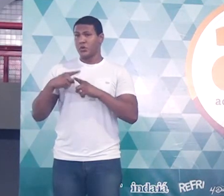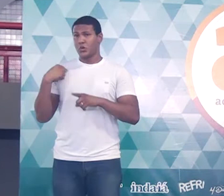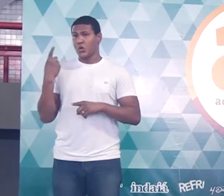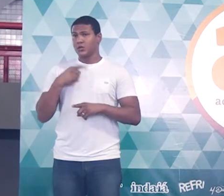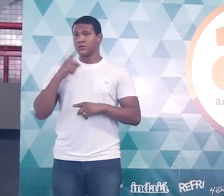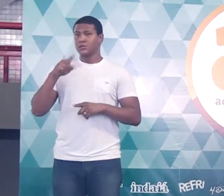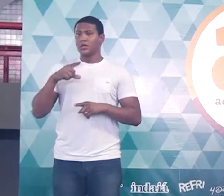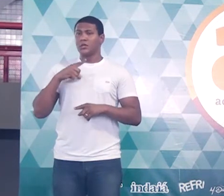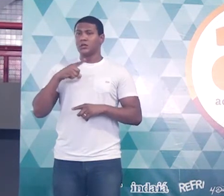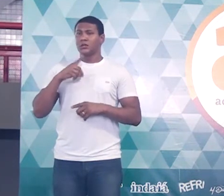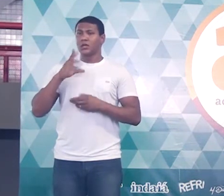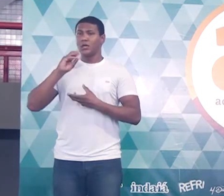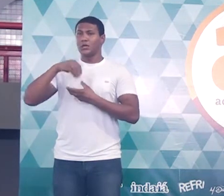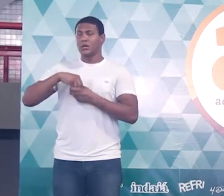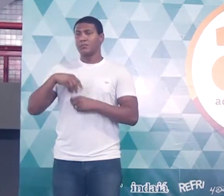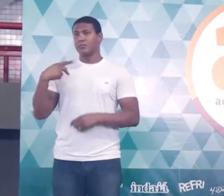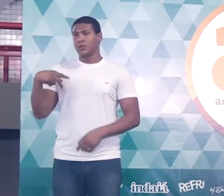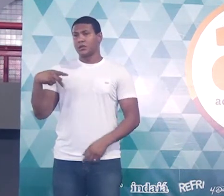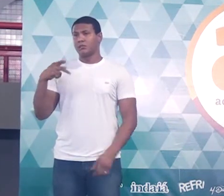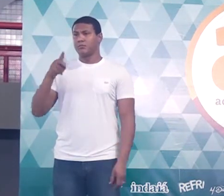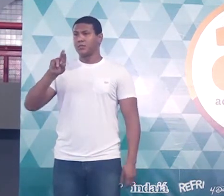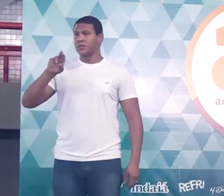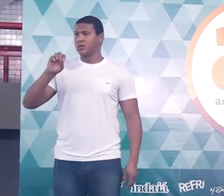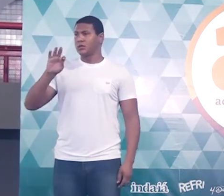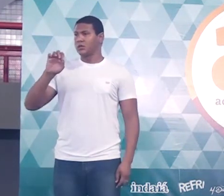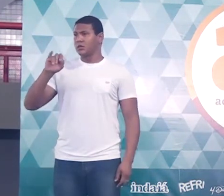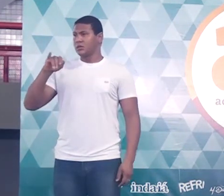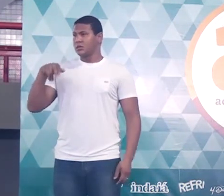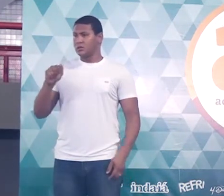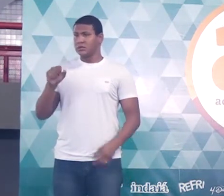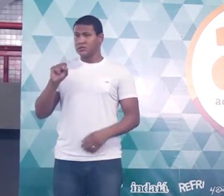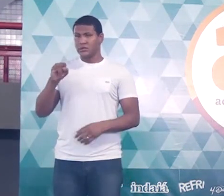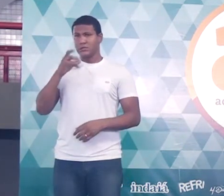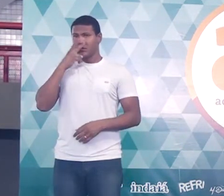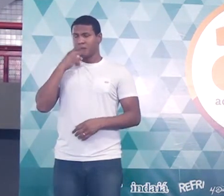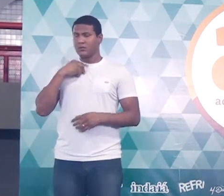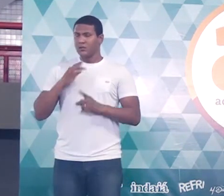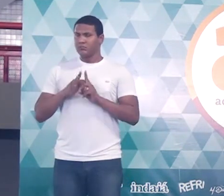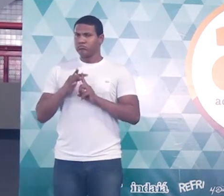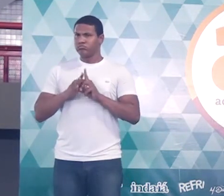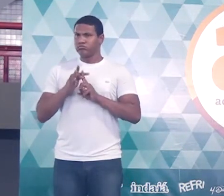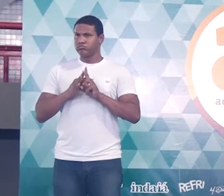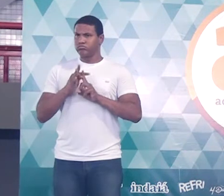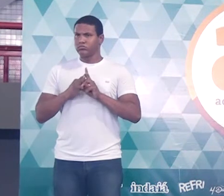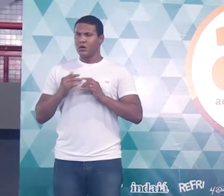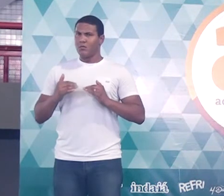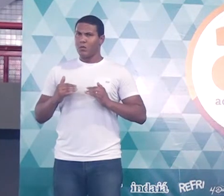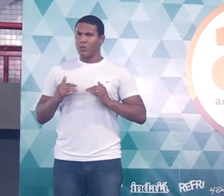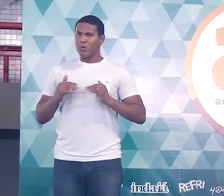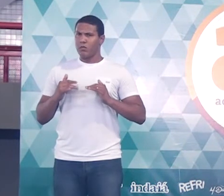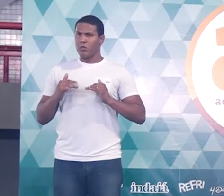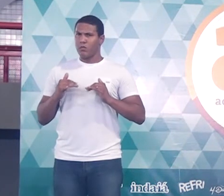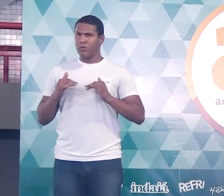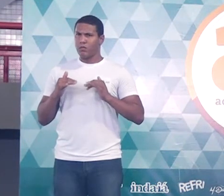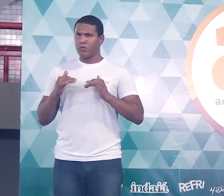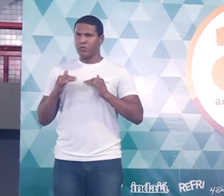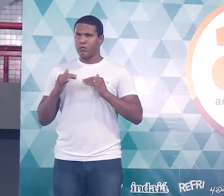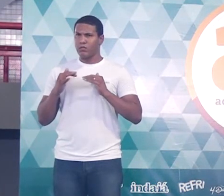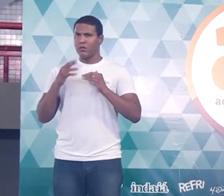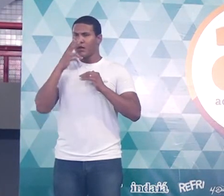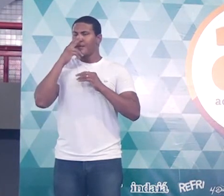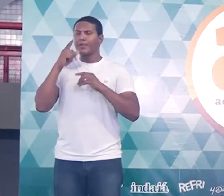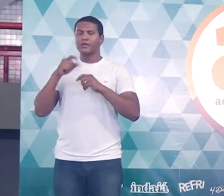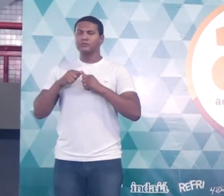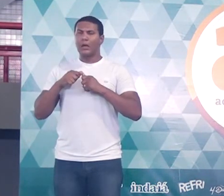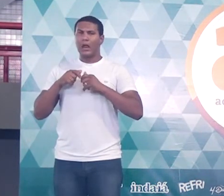não é isso? E as proteínas, quando eu aumento muito a temperatura, elas sofrem um processo de desnaturação. Eu